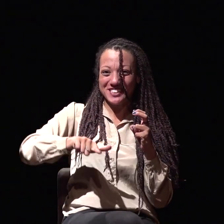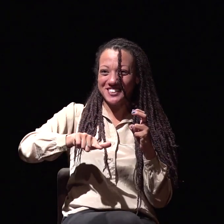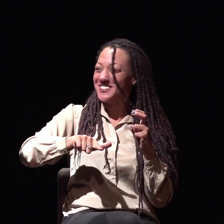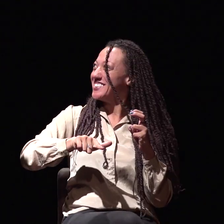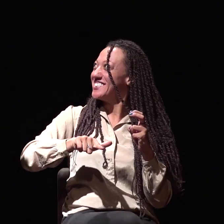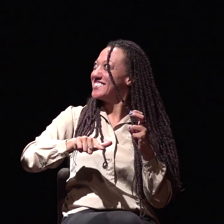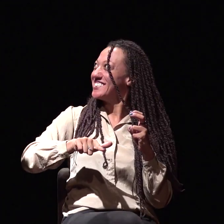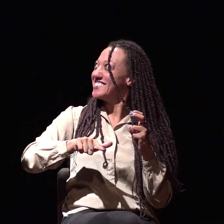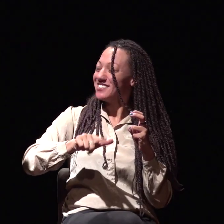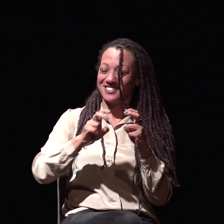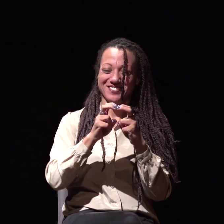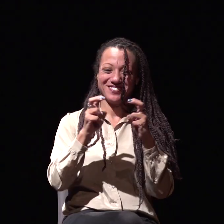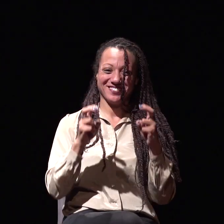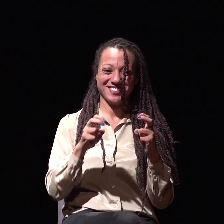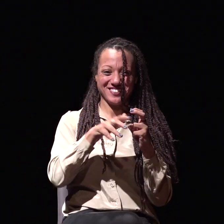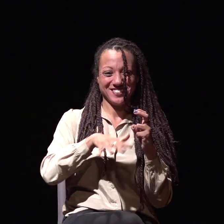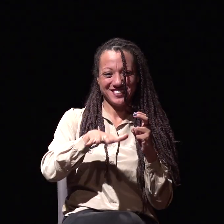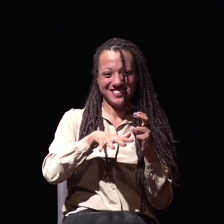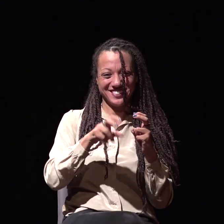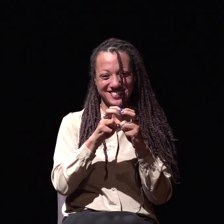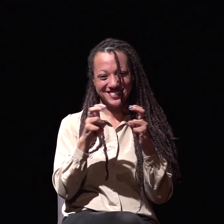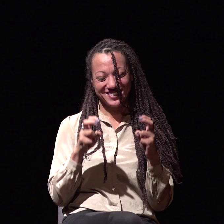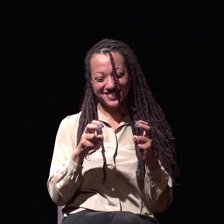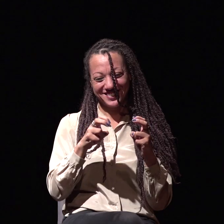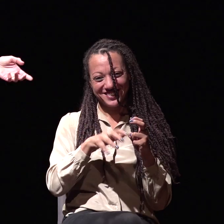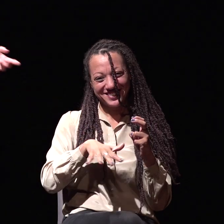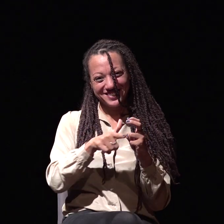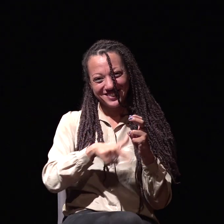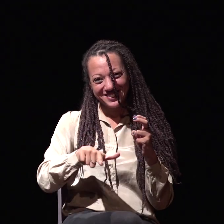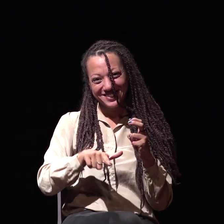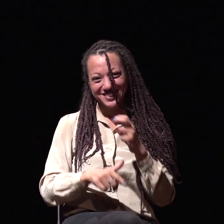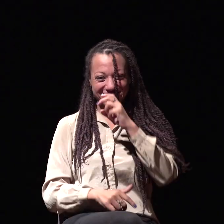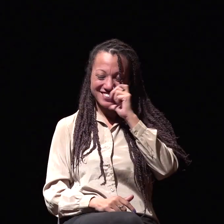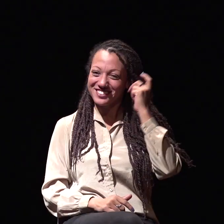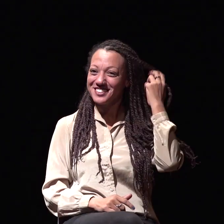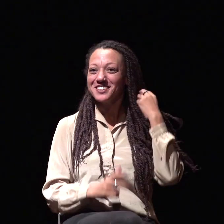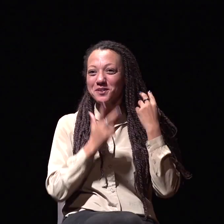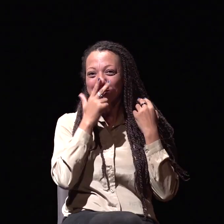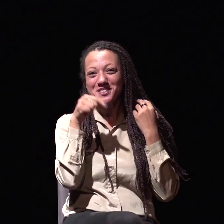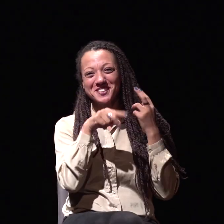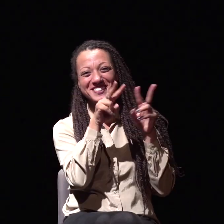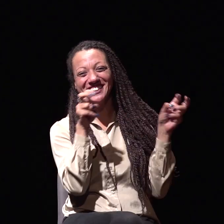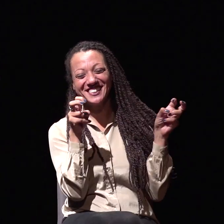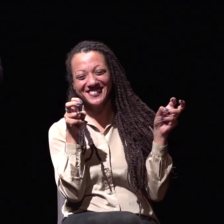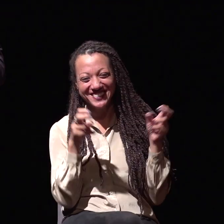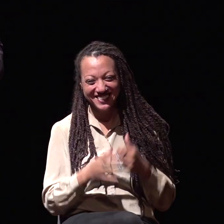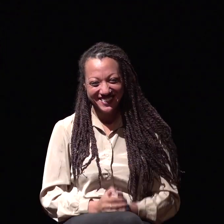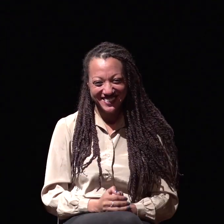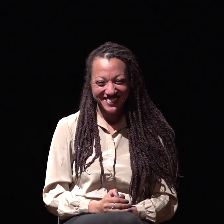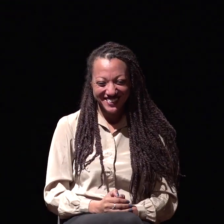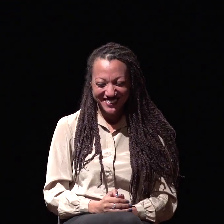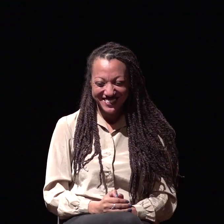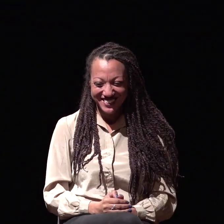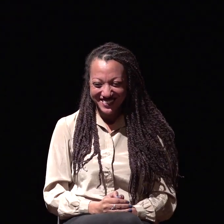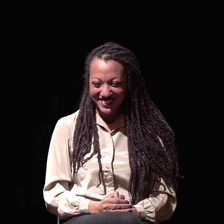espaço vazio. Vazio. Que lindo. Por isso, é o meu assunto.